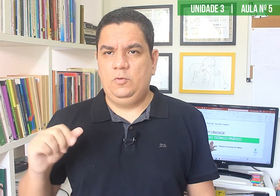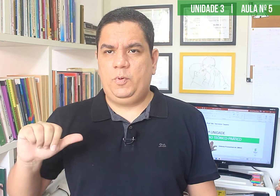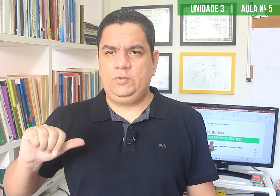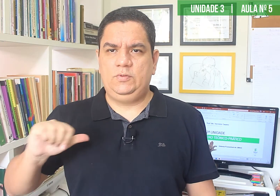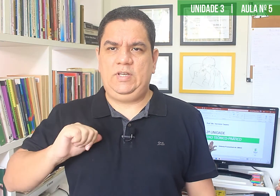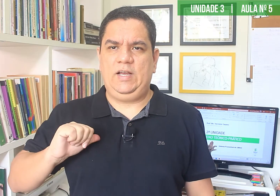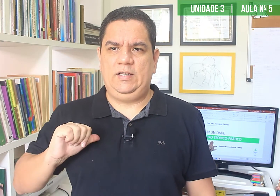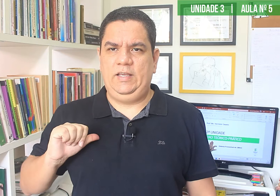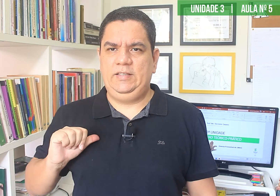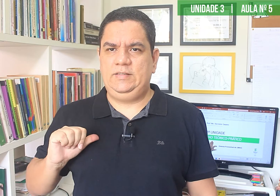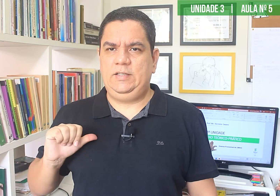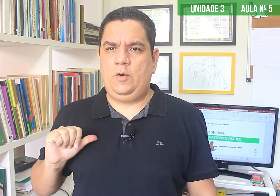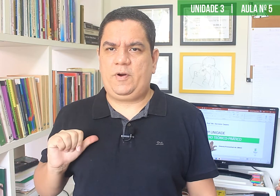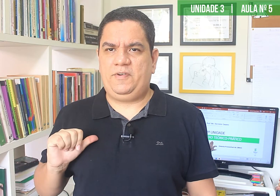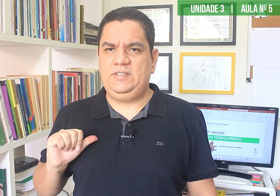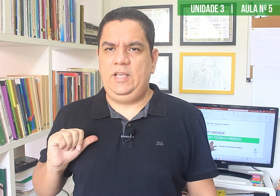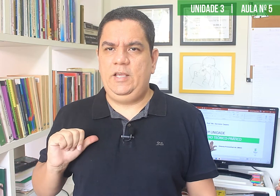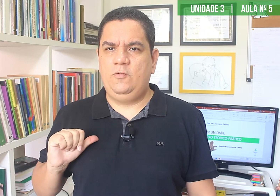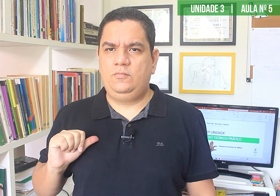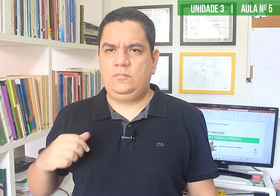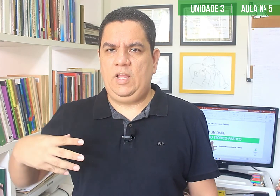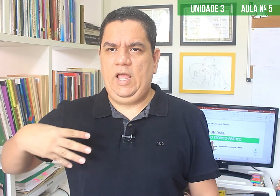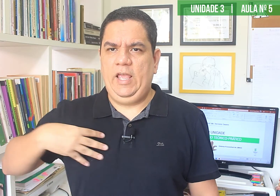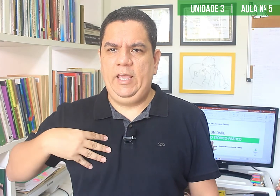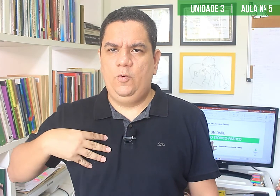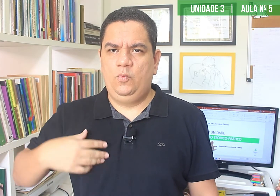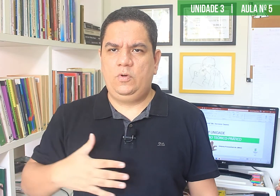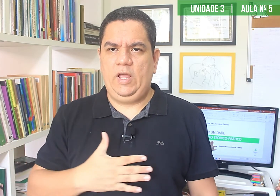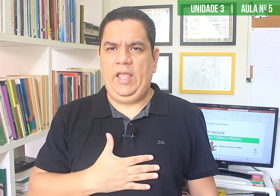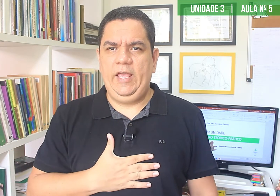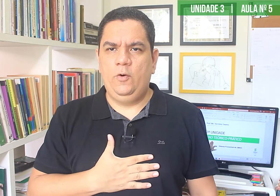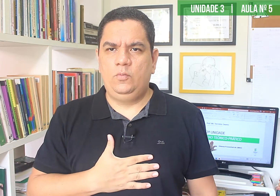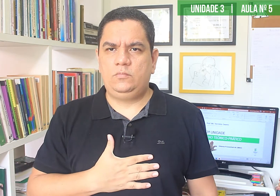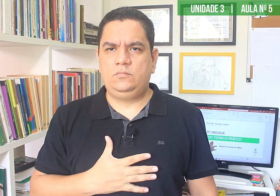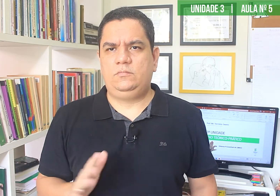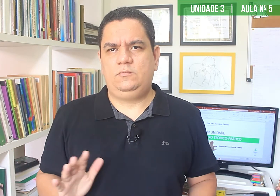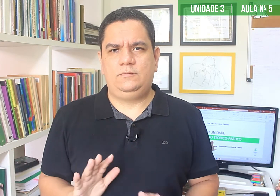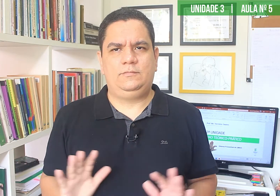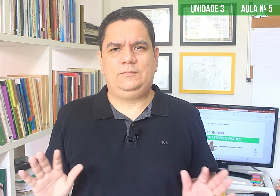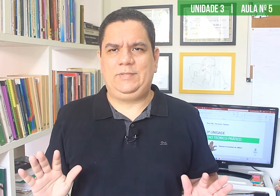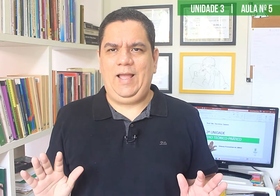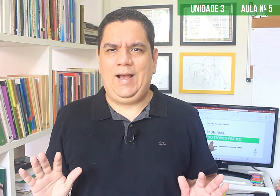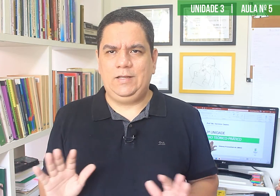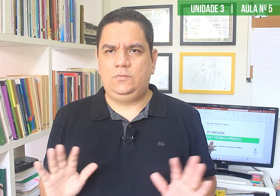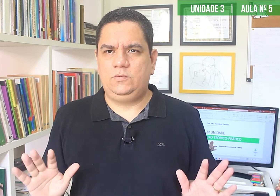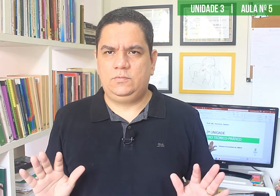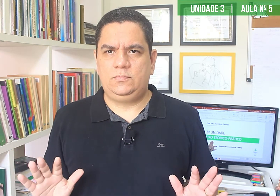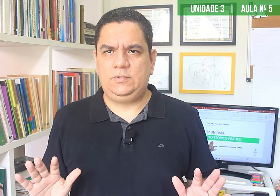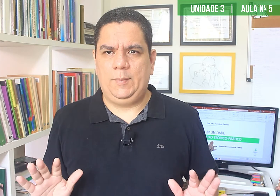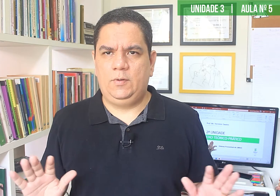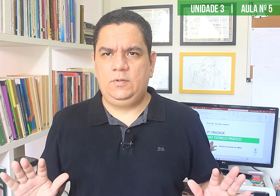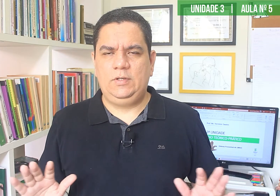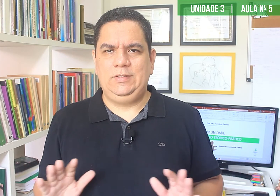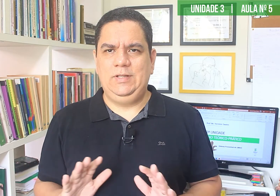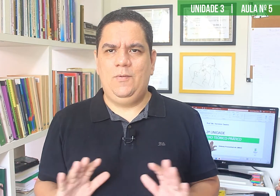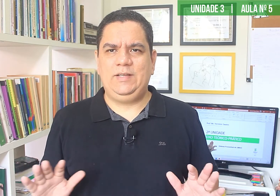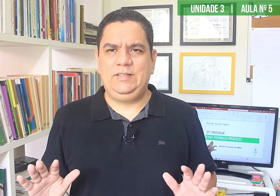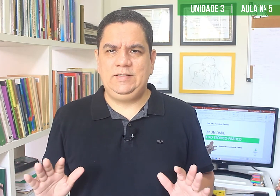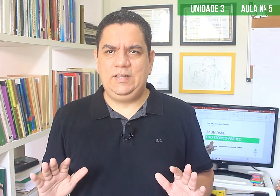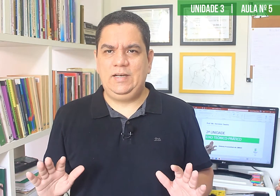posso usar esse sinal para fazer eu. Tá errado, tá bom? Não é assim que sinaliza